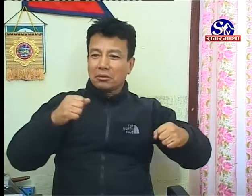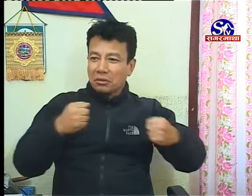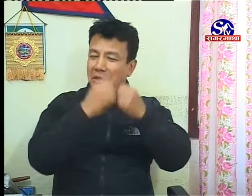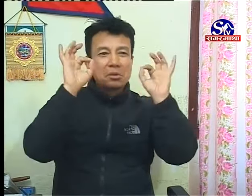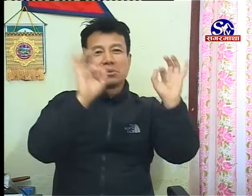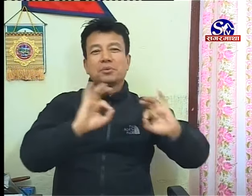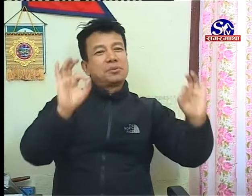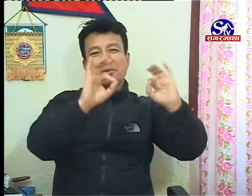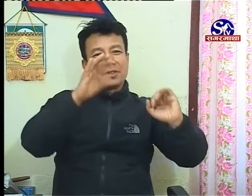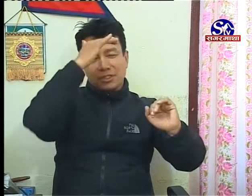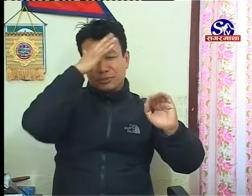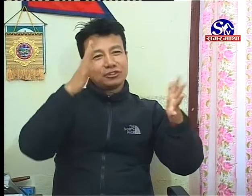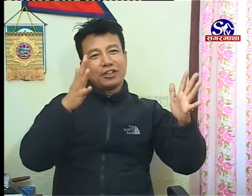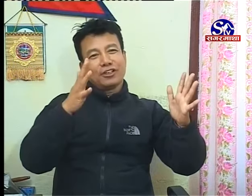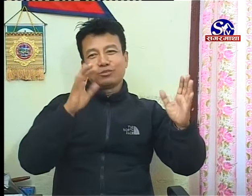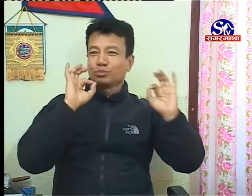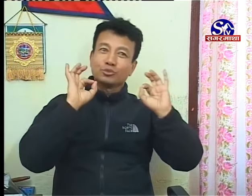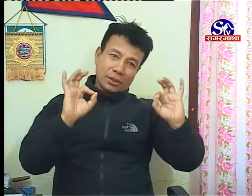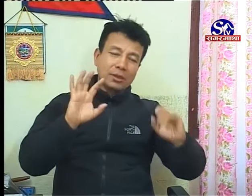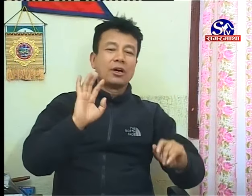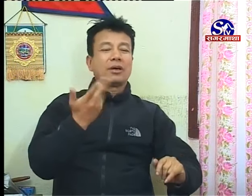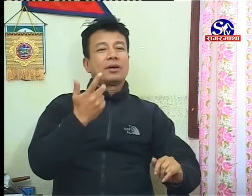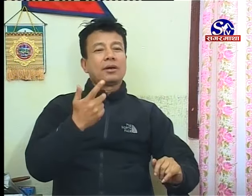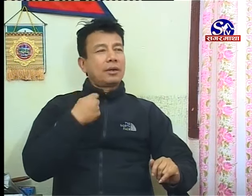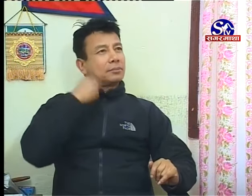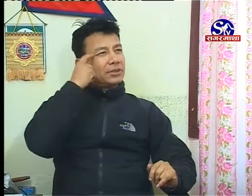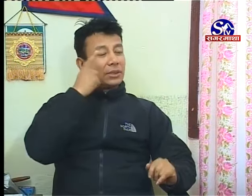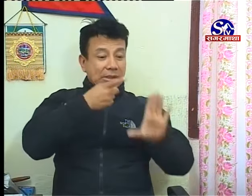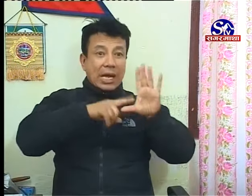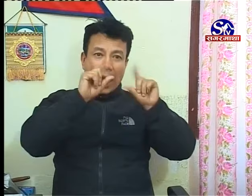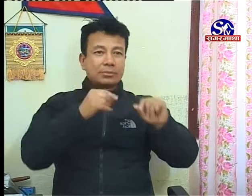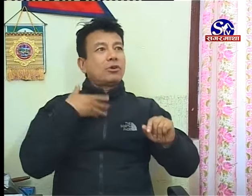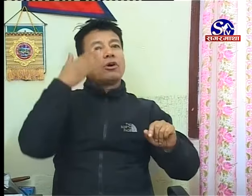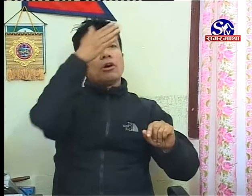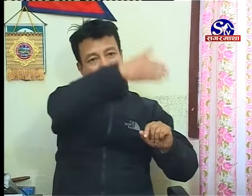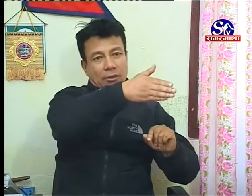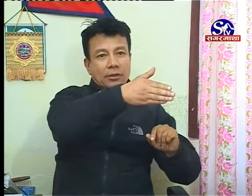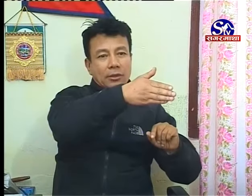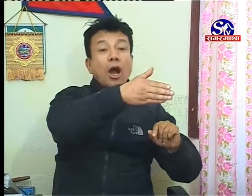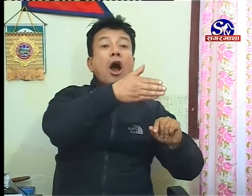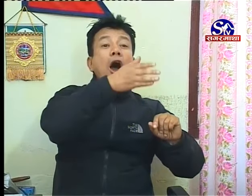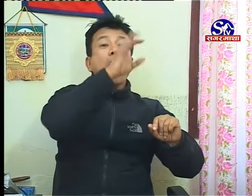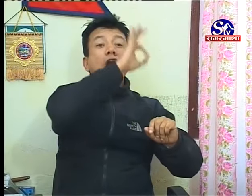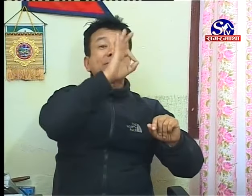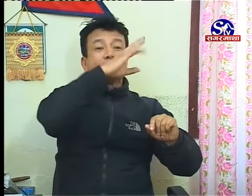सवारी साधनहरू प्रयोग छ। लाइसेन्सको कुनै प्रावधान नभए पनि बिना लाइसेन्स पनि चलाइराख्नु भएको छ। हो, बहिराहरूको लागि